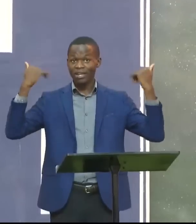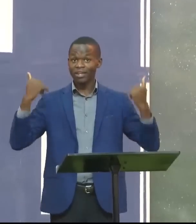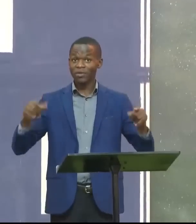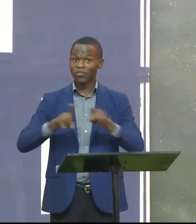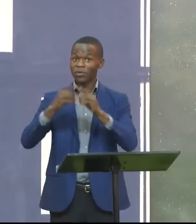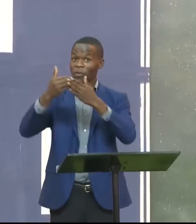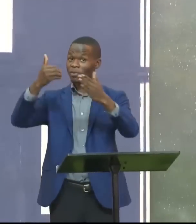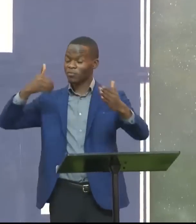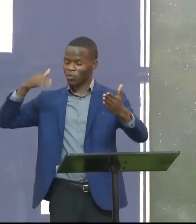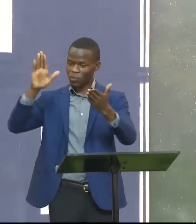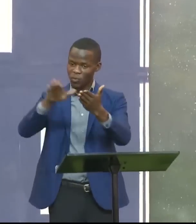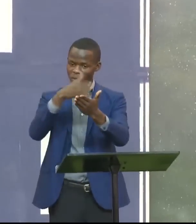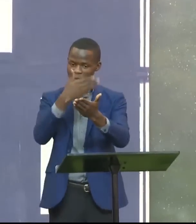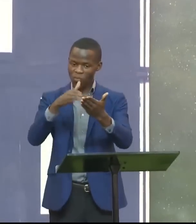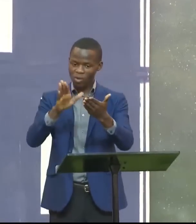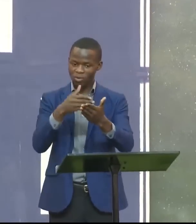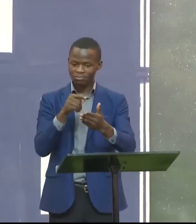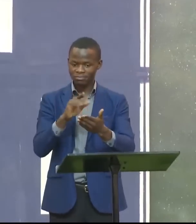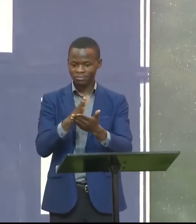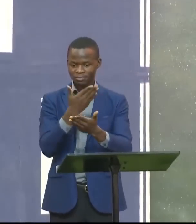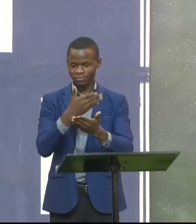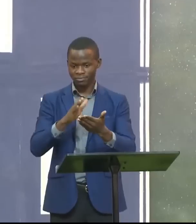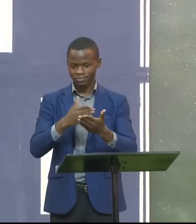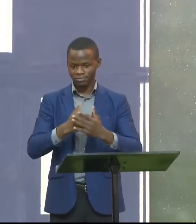Kasinaba kuyimba oluyimba luno.